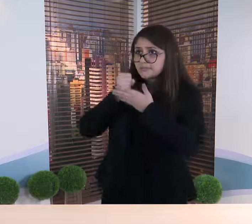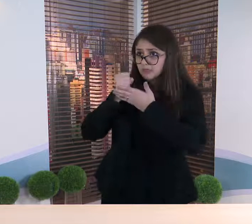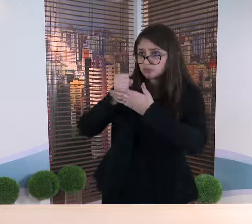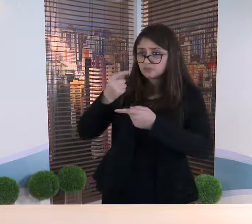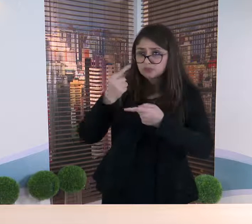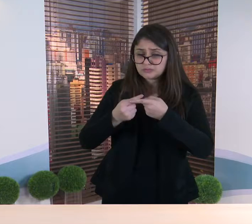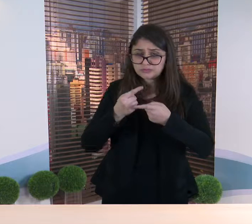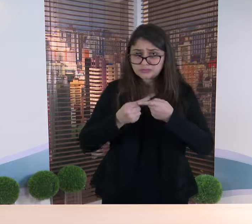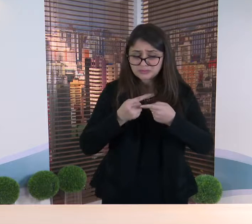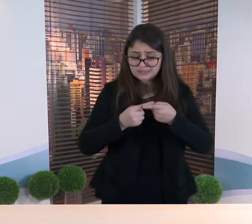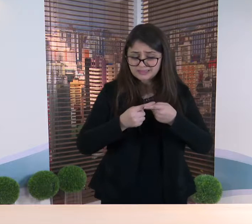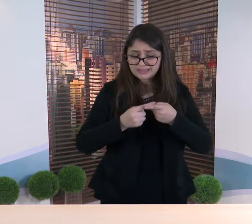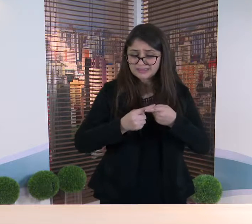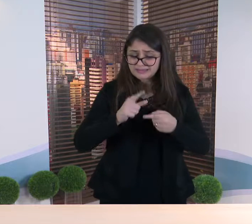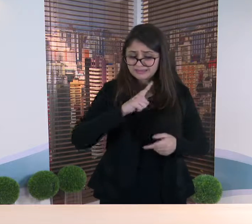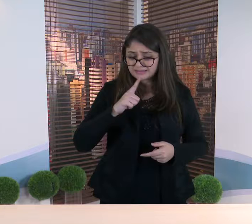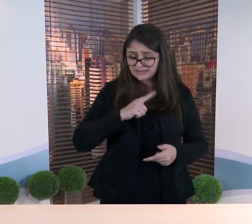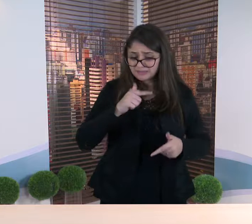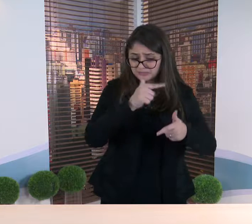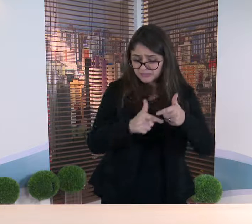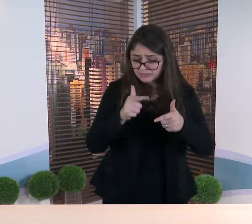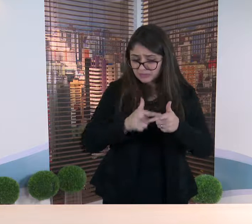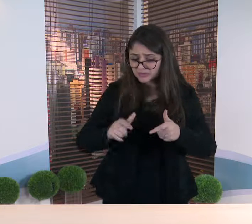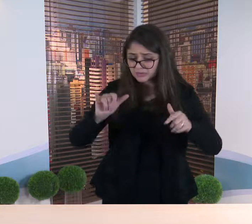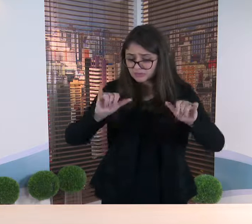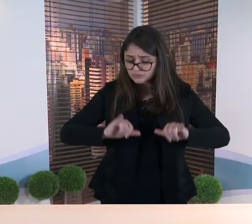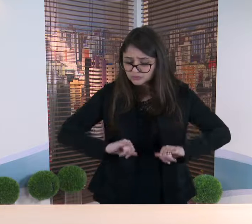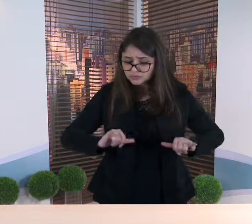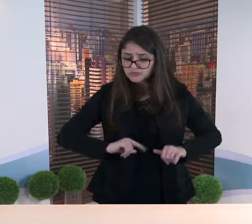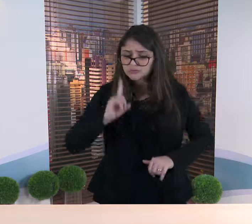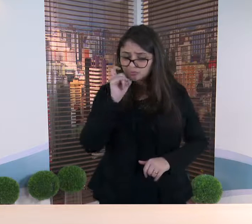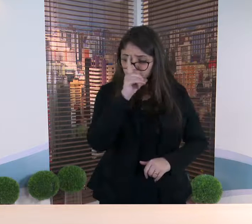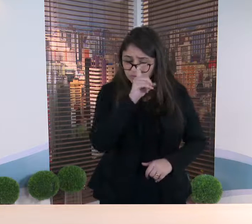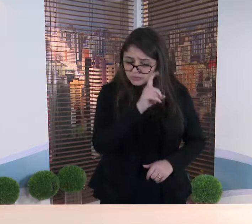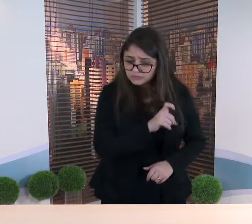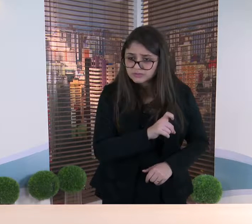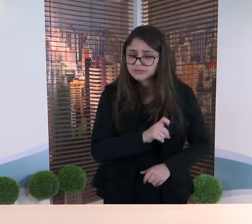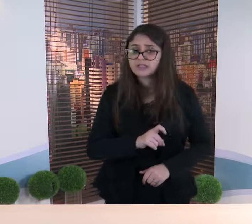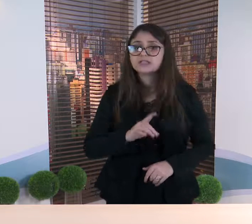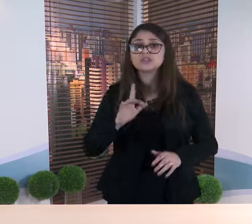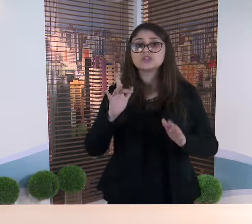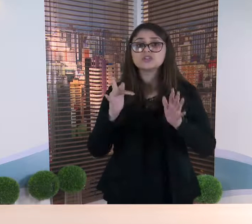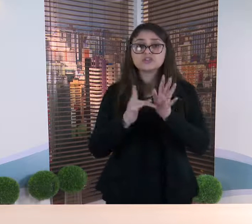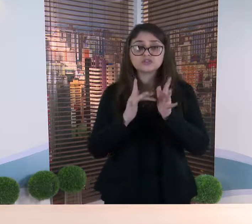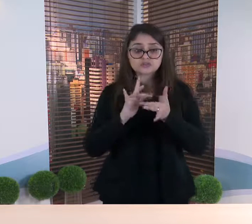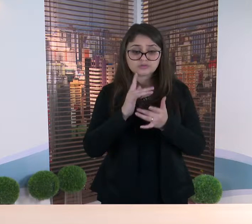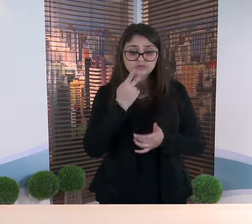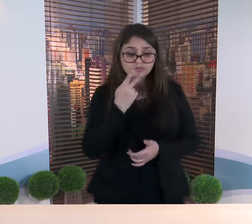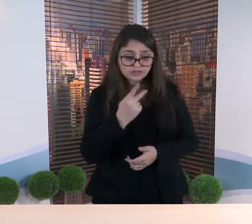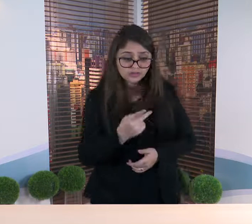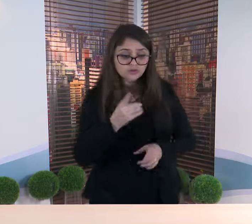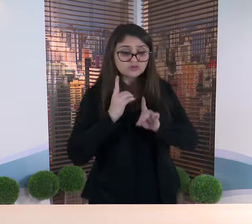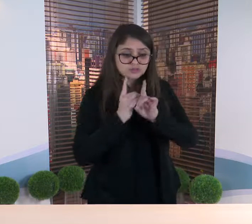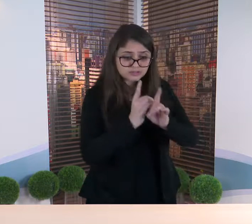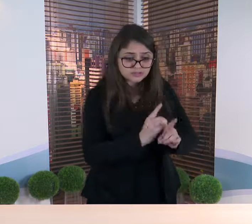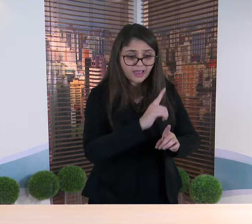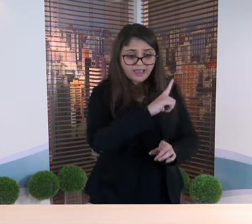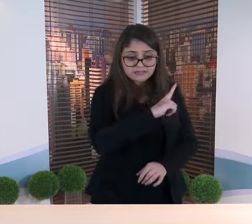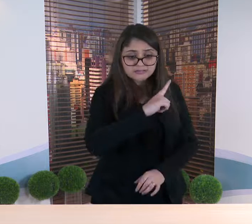dificuldade. Muda-me. Jesus ensinou que os seus discípulos seriam expulsos das sinagogas,